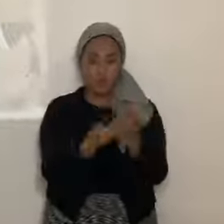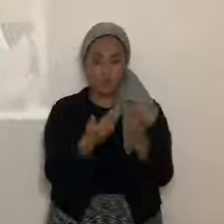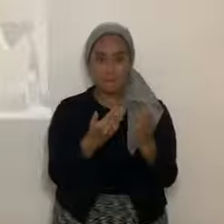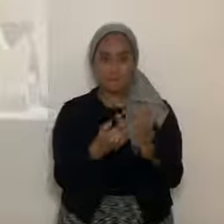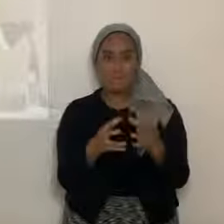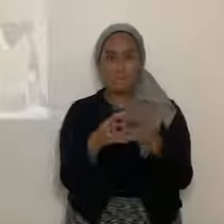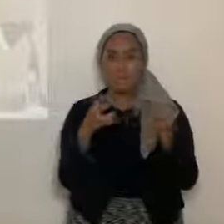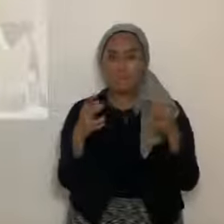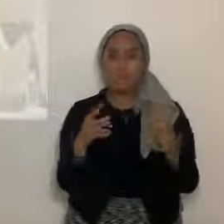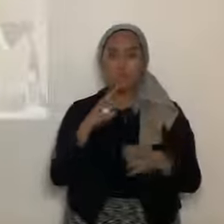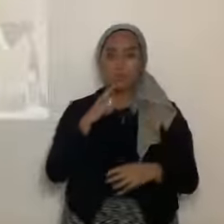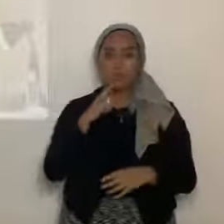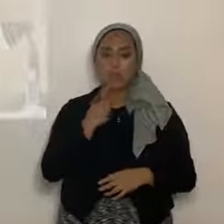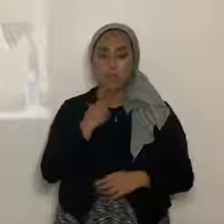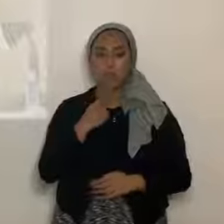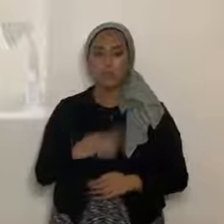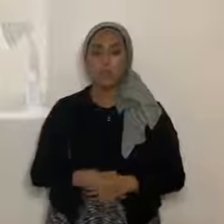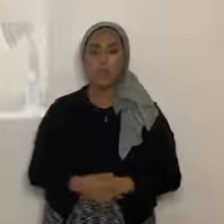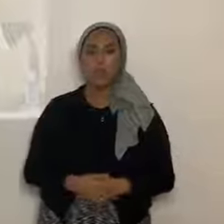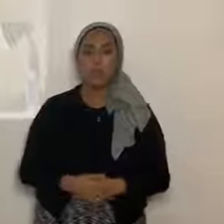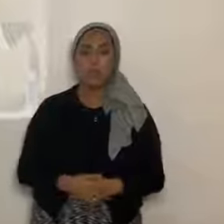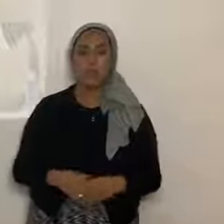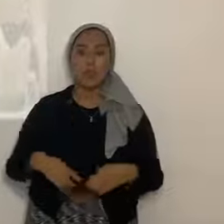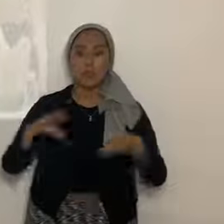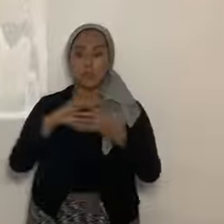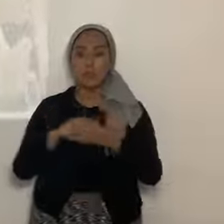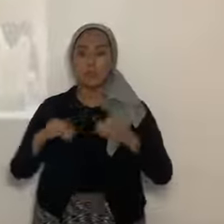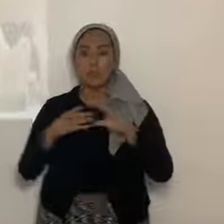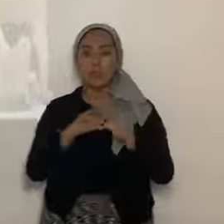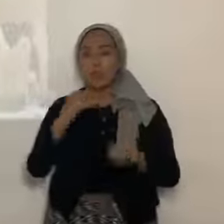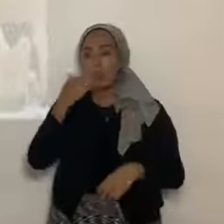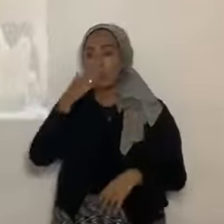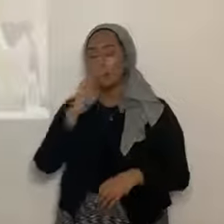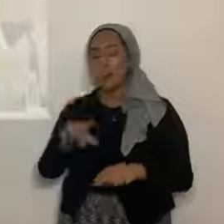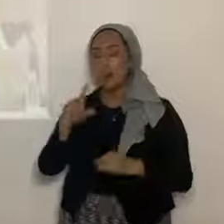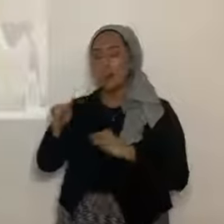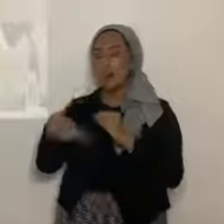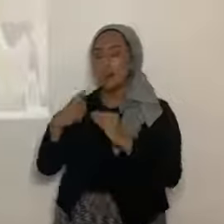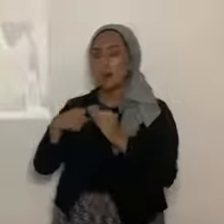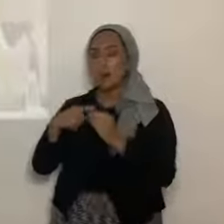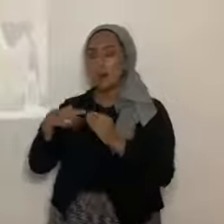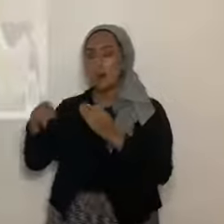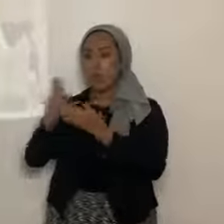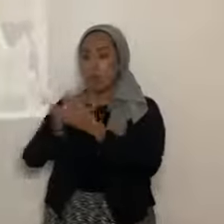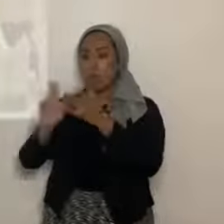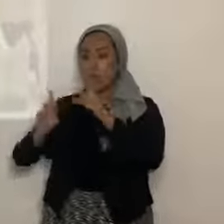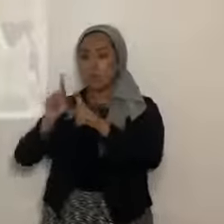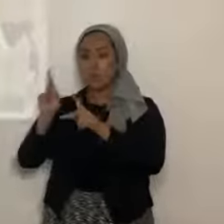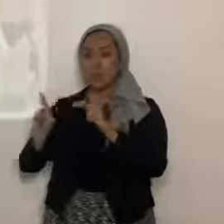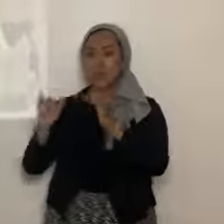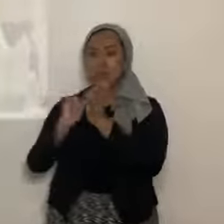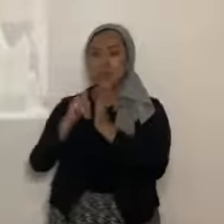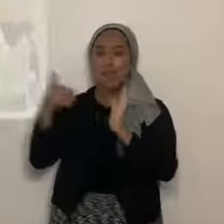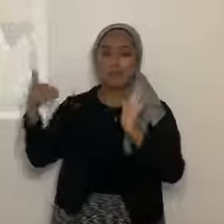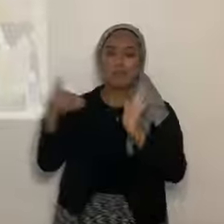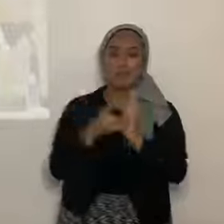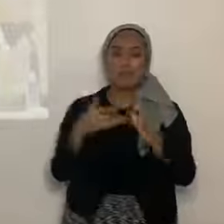serio. Hablar mal de los ungidos de Yahweh, eso es un obstáculo terrible